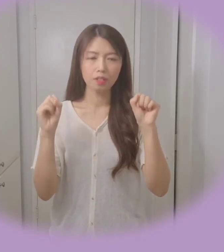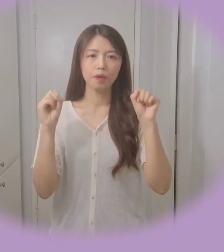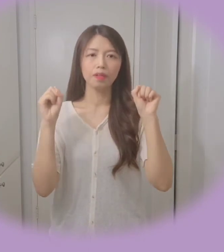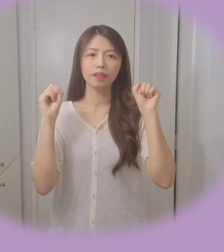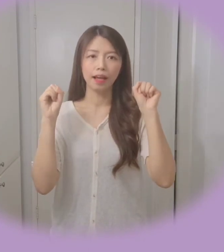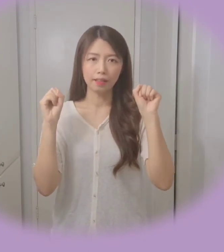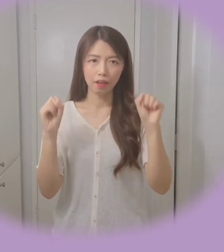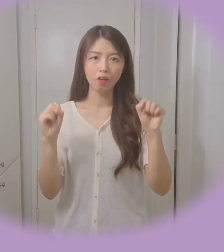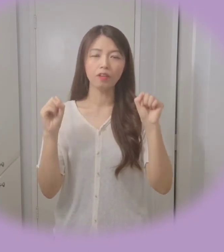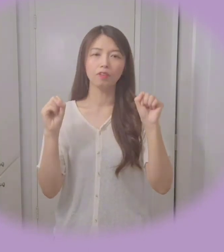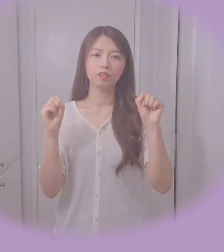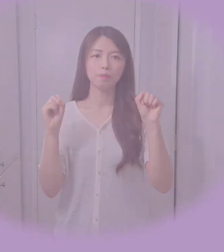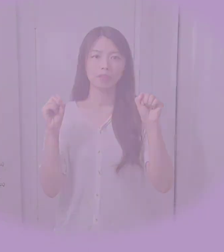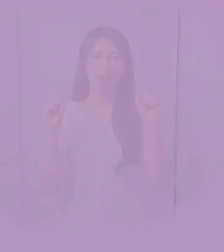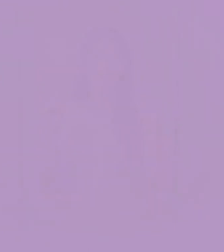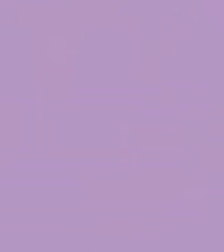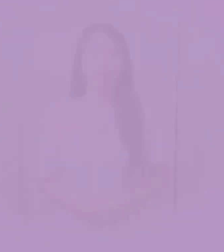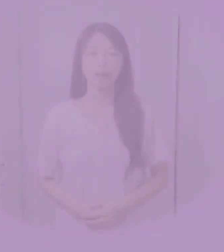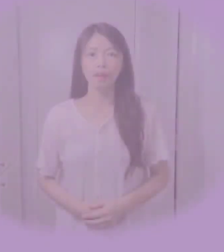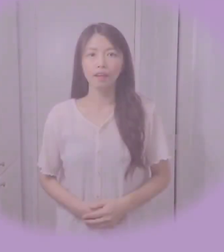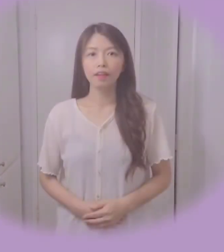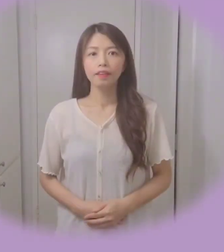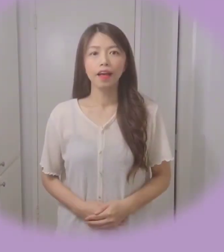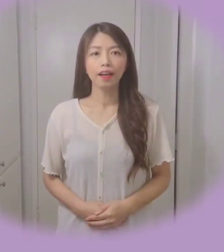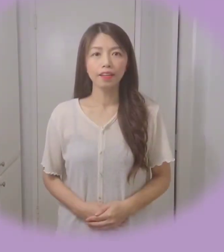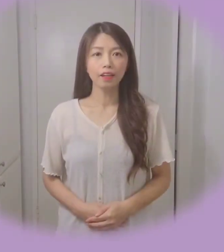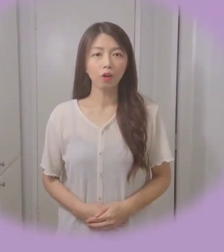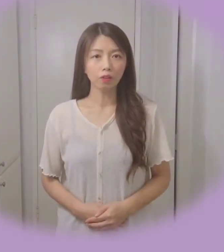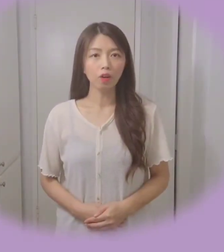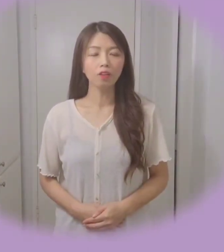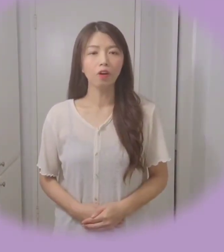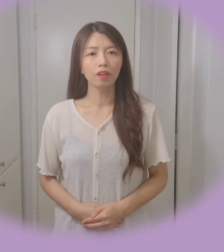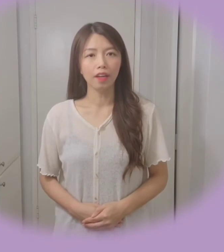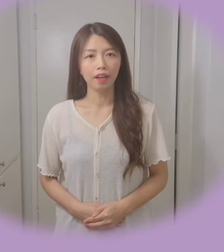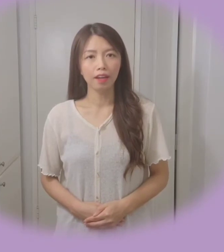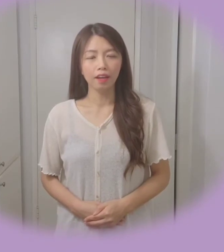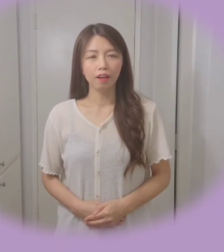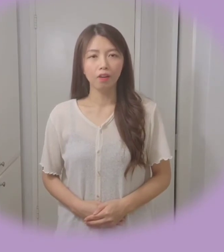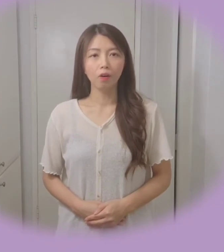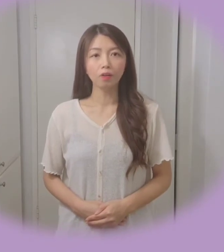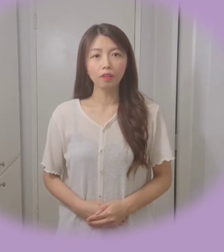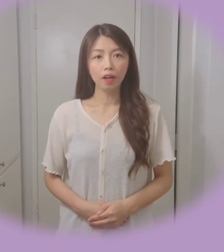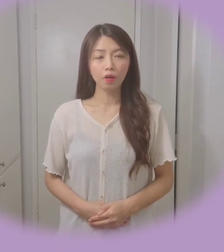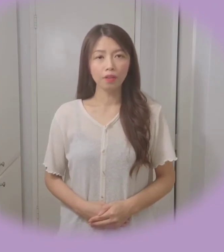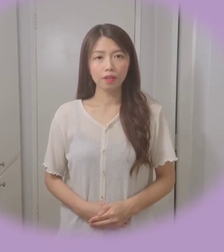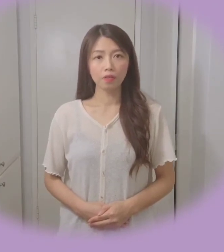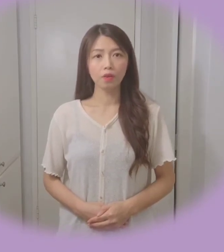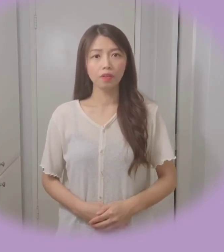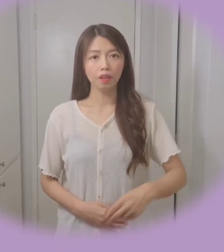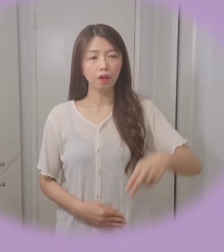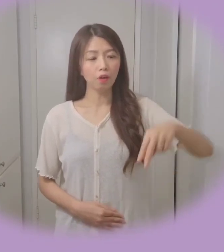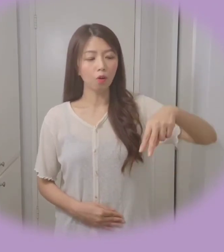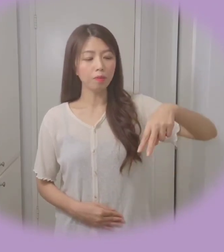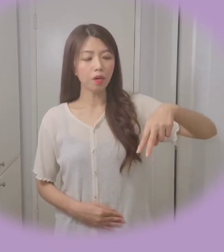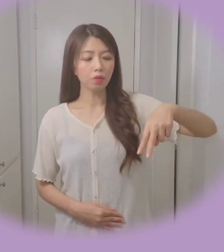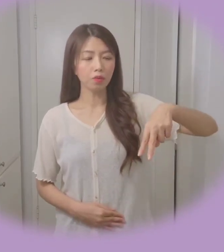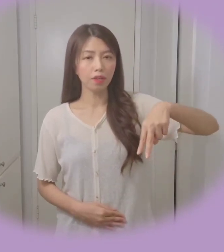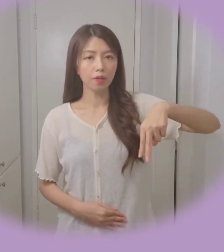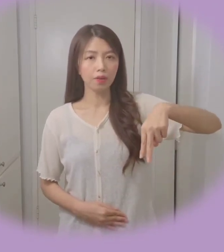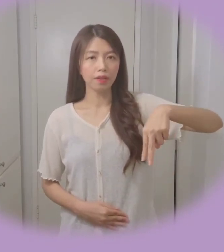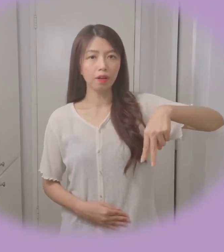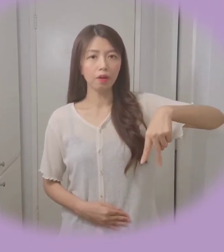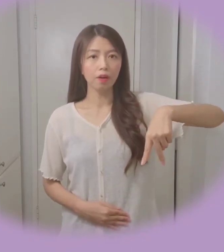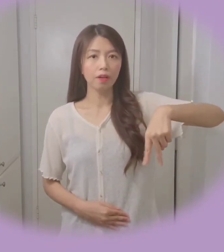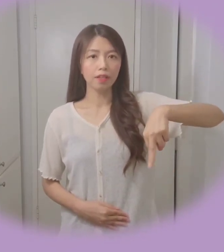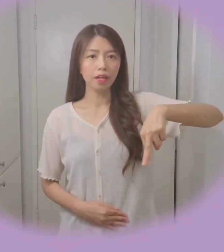약간 숙이시면은 안녕 이런 뜻입니다. 나란히 걷던 거리에 걷다라고 하는 뜻의 수어는요. 검지하고